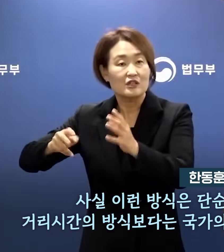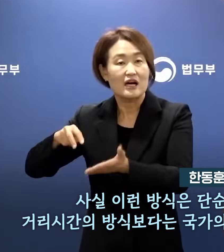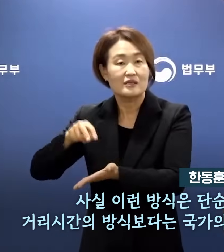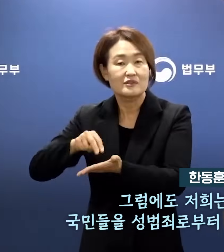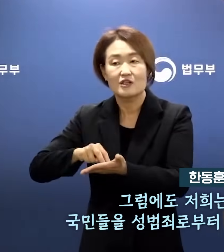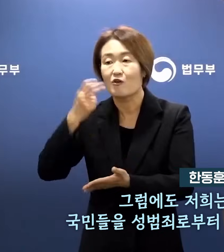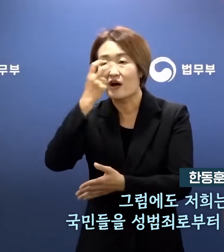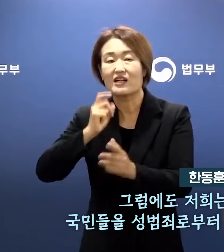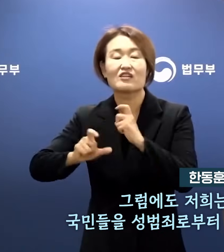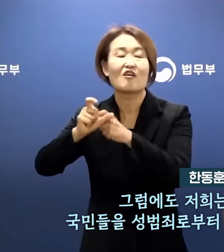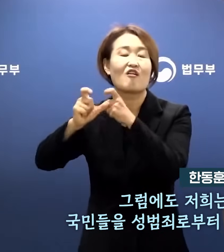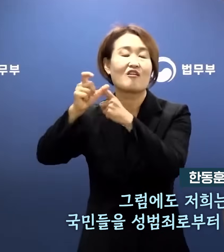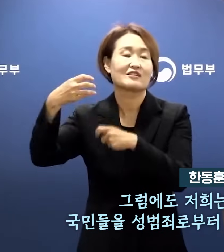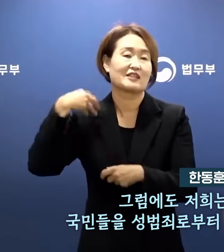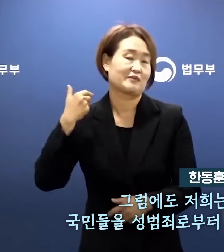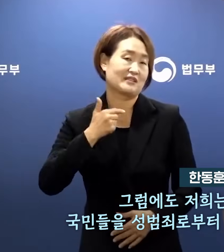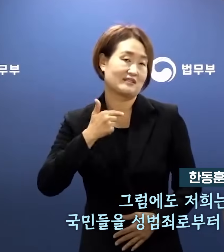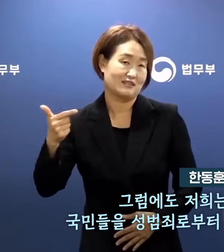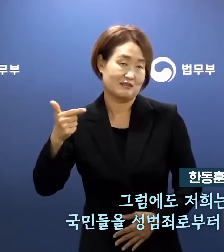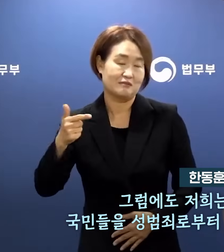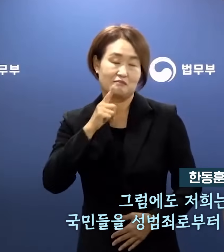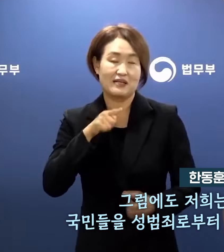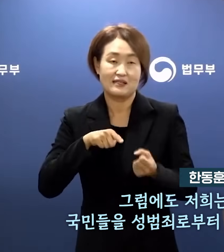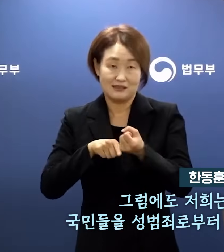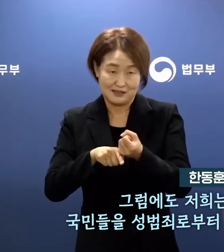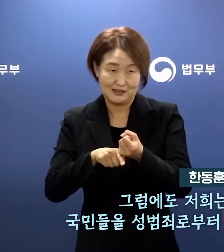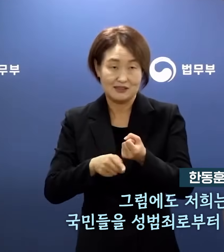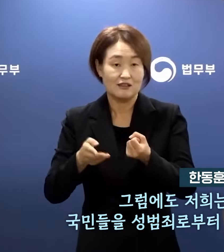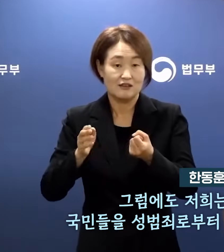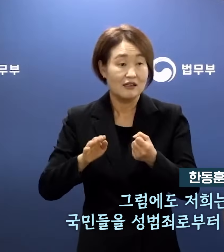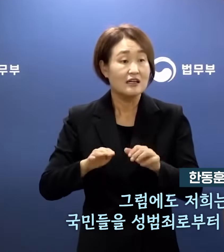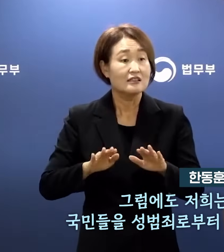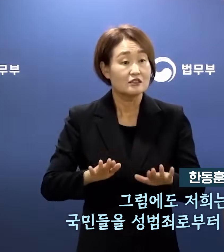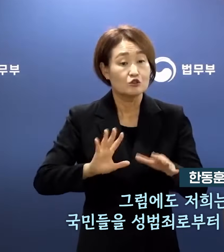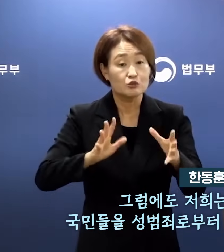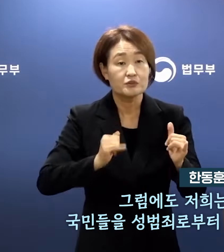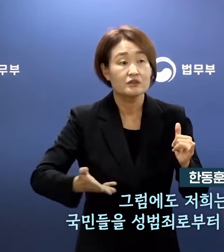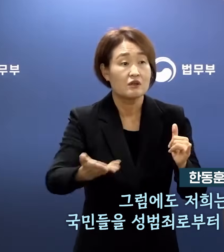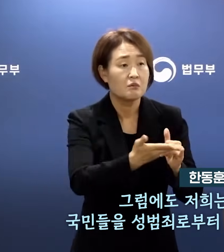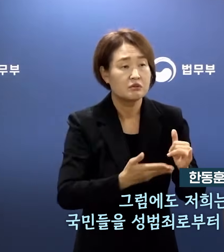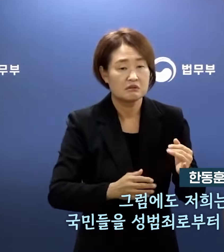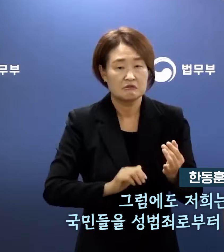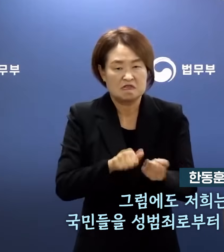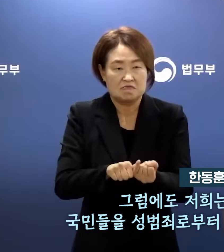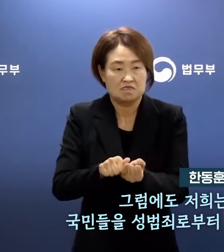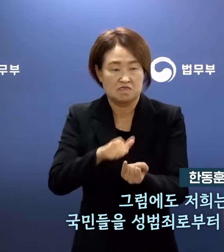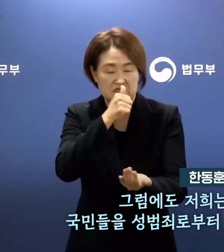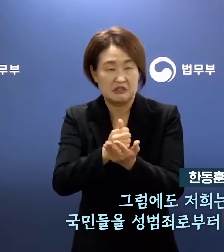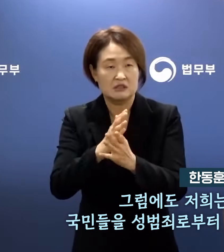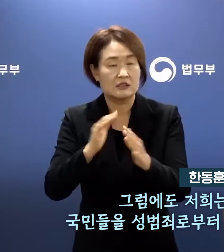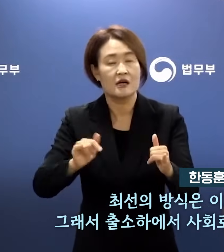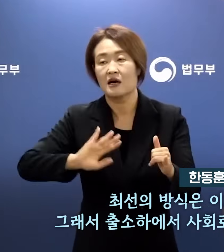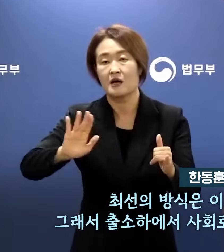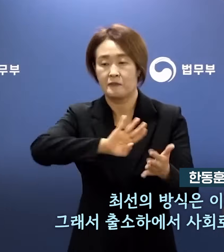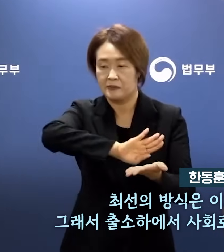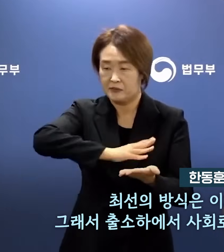방식입니다. 그럼에도 저희는 우리나라 현실에서 국민들 성범죄로부터 보다 두텁게 보호할 수 있는 최선의